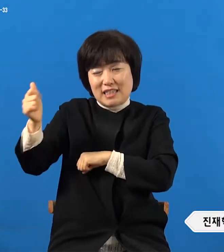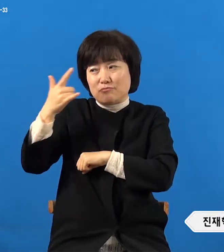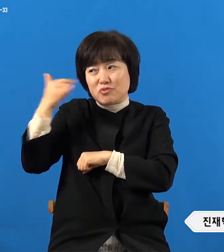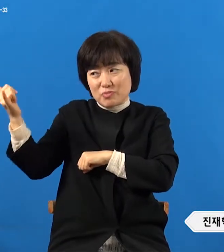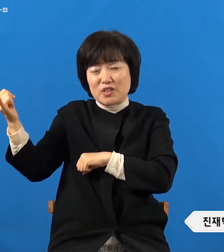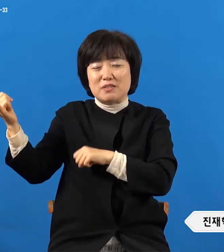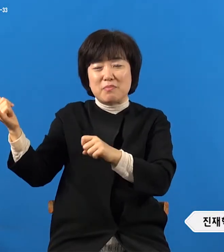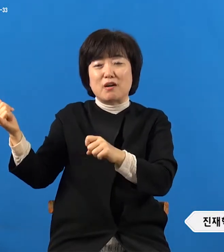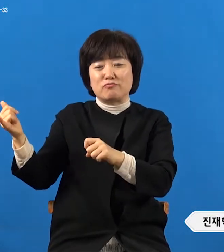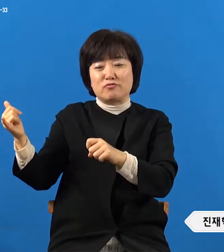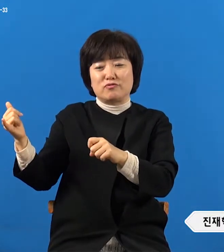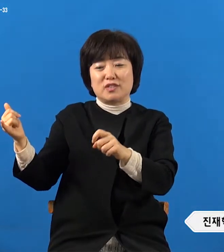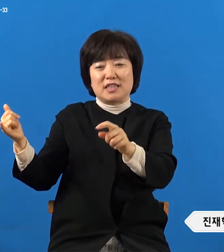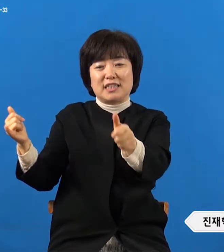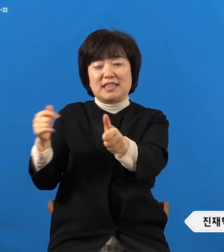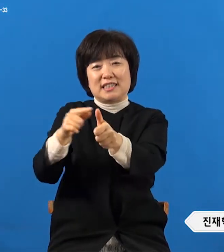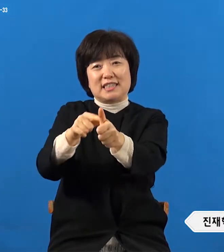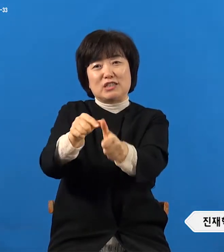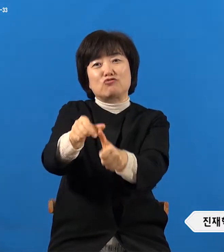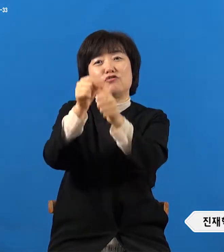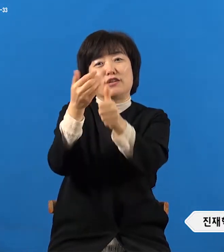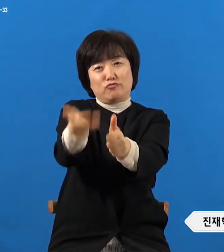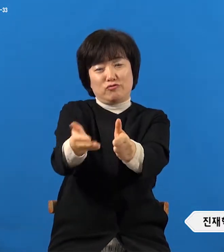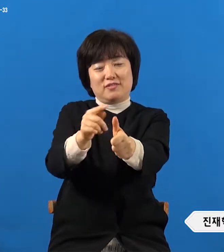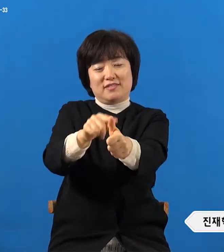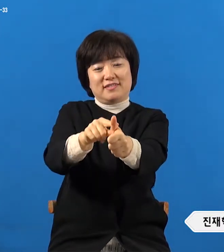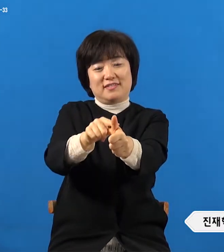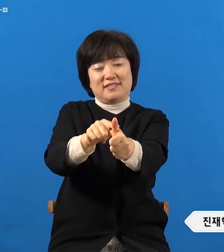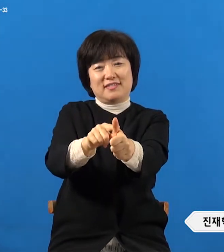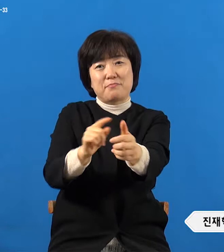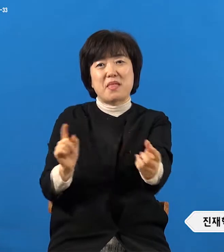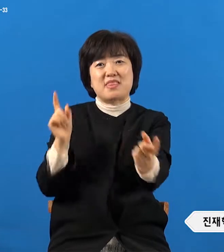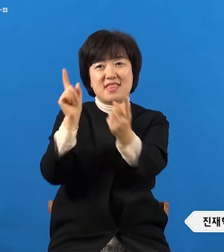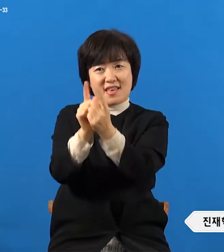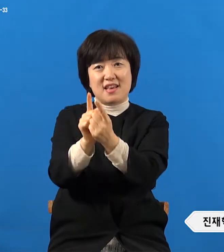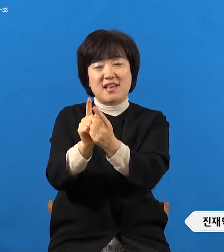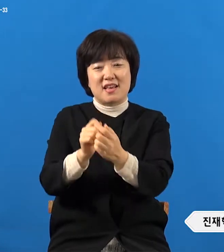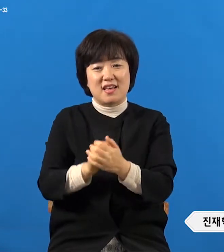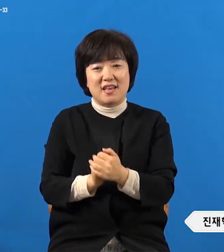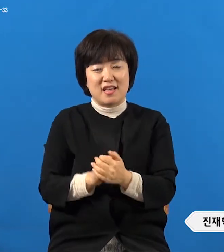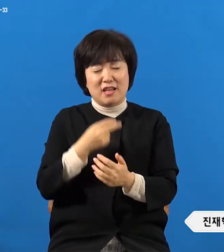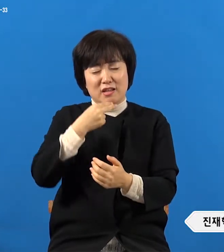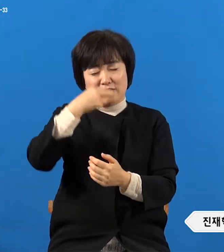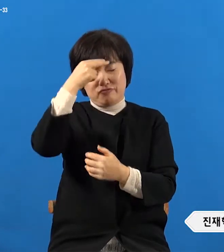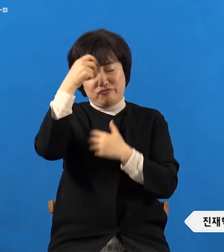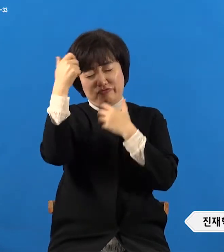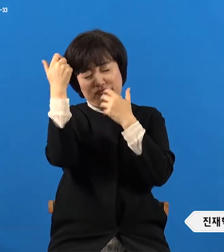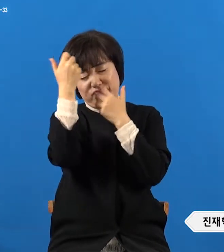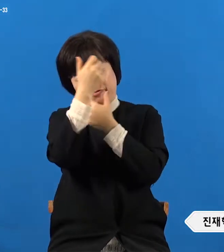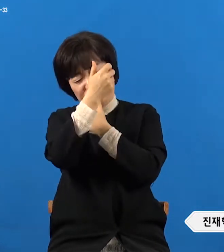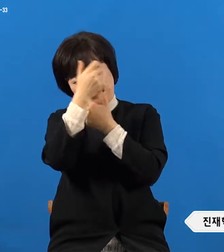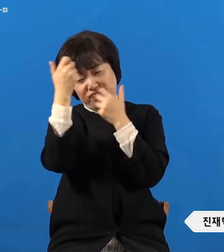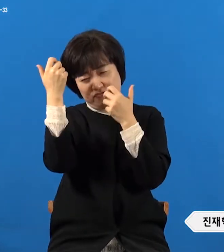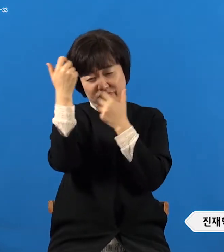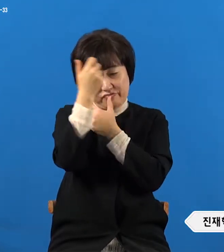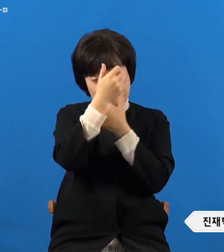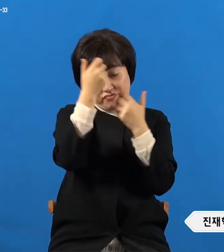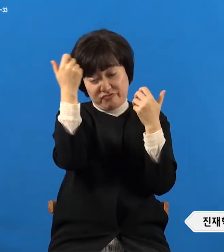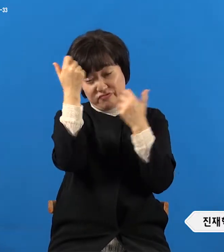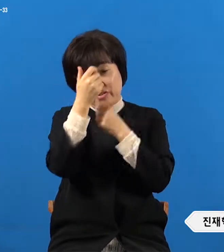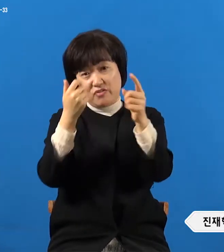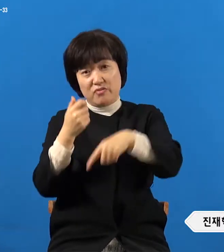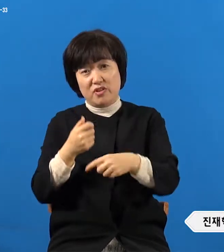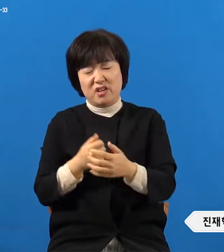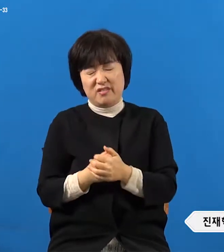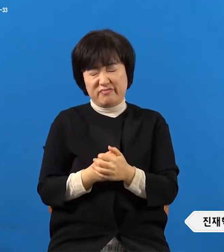저녁에 초청합니다. 저녁 식사에 도착한 그 젊은이는 술에 취해서 왔습니다. 아니, 그뿐만 아니라